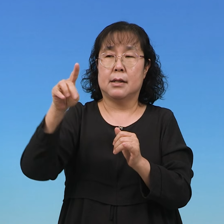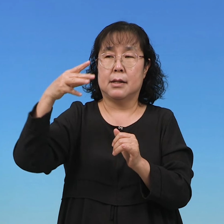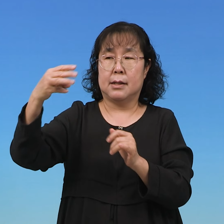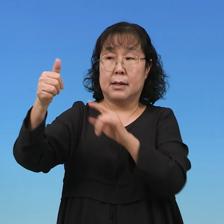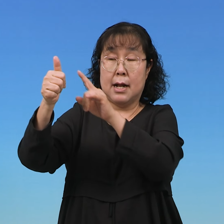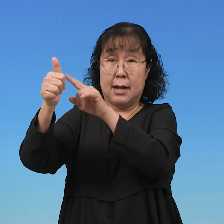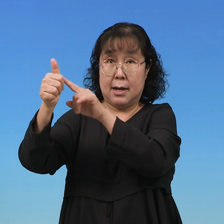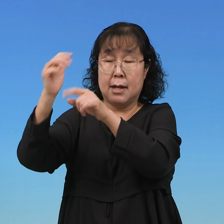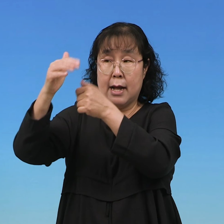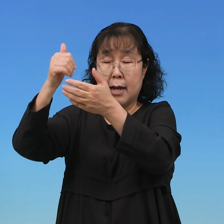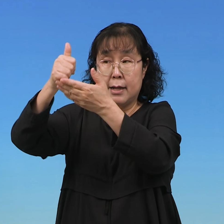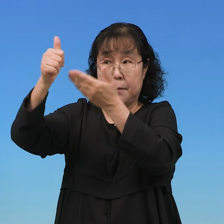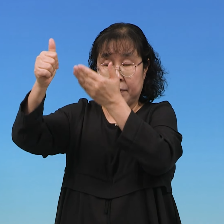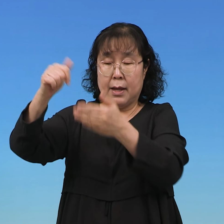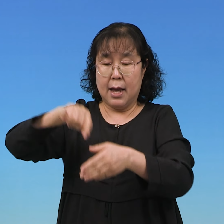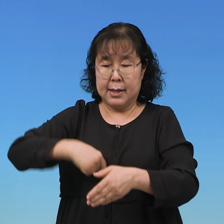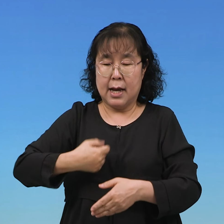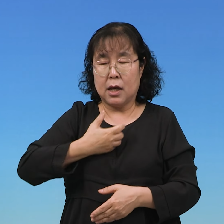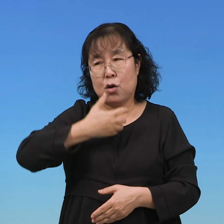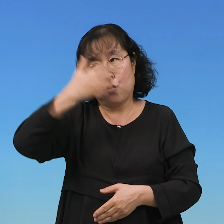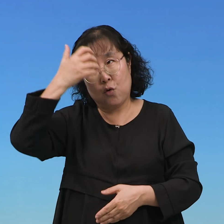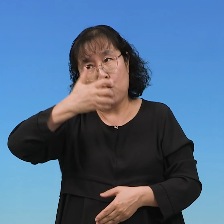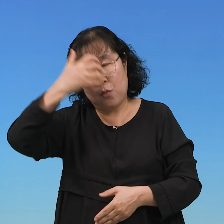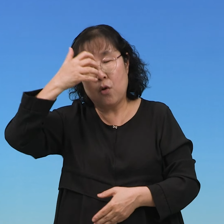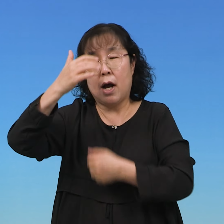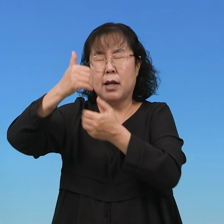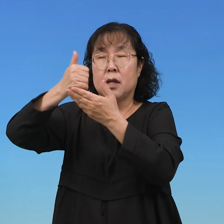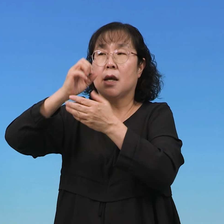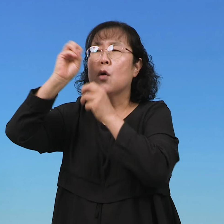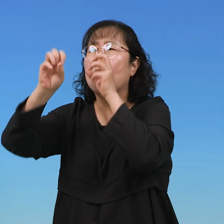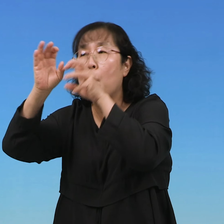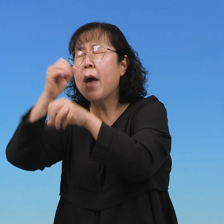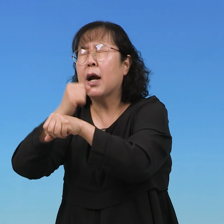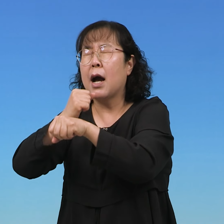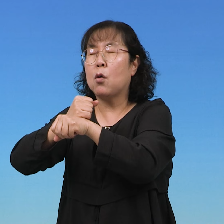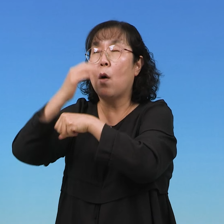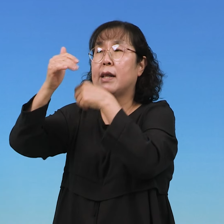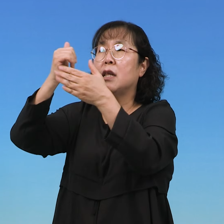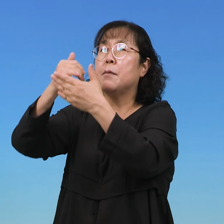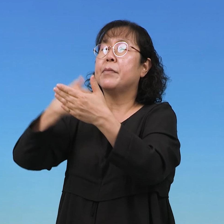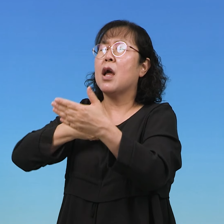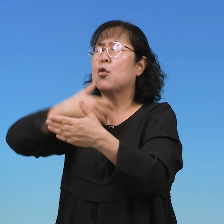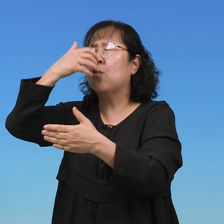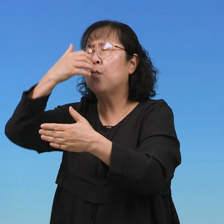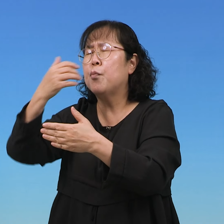그는 늘 하나님께 자기 꿈을 하나님께 아뢰고 꿈을 이루어